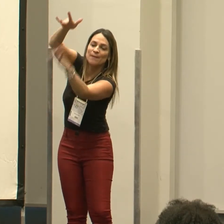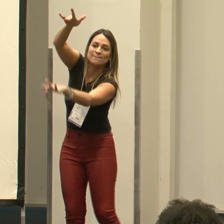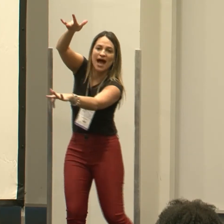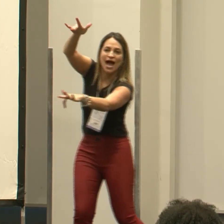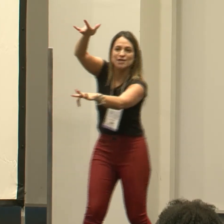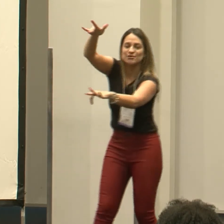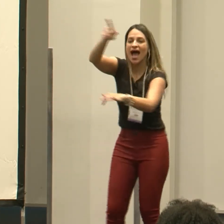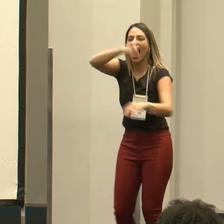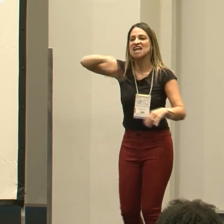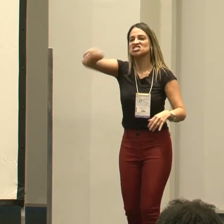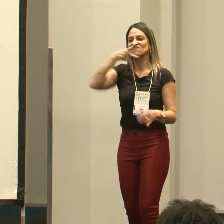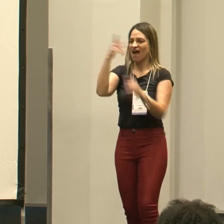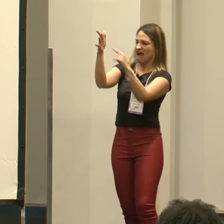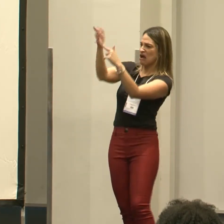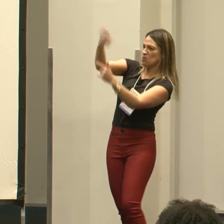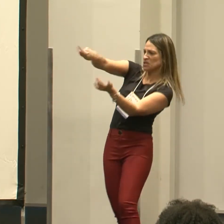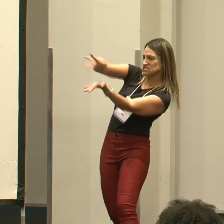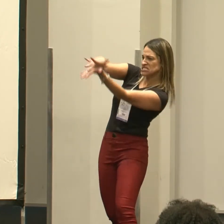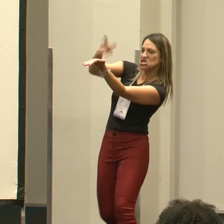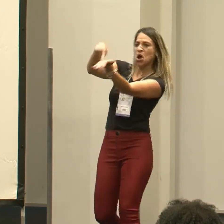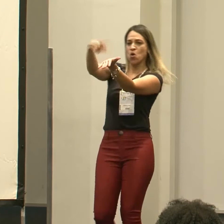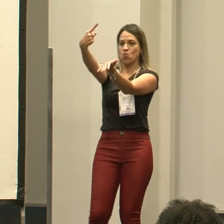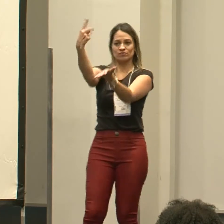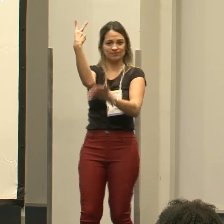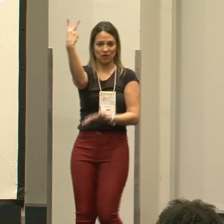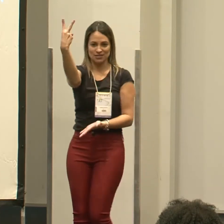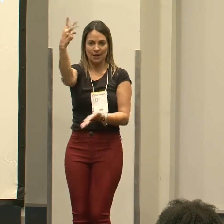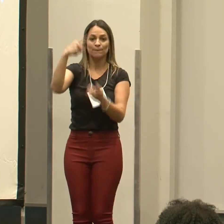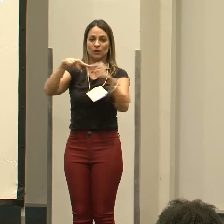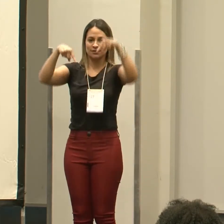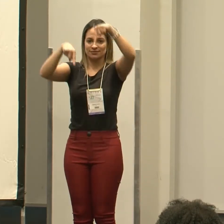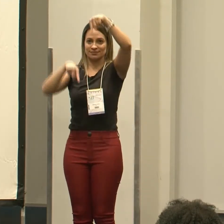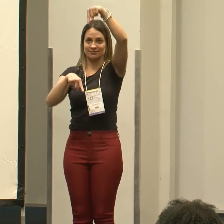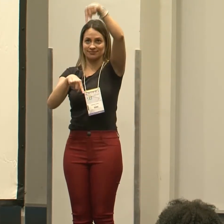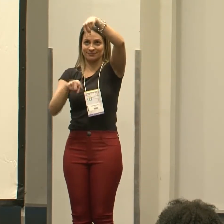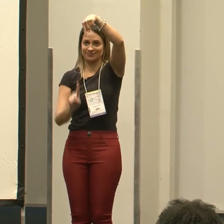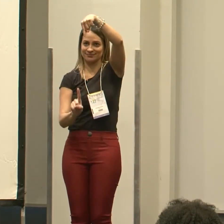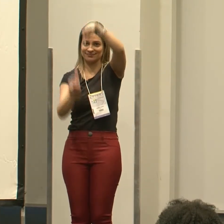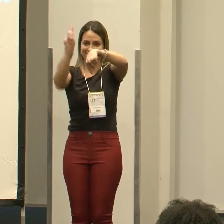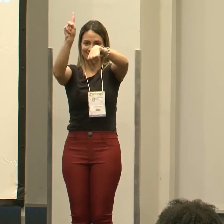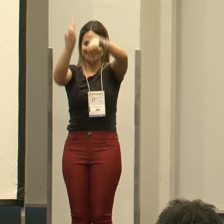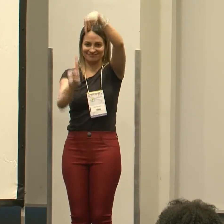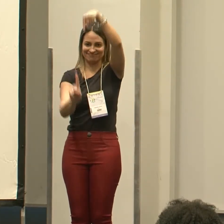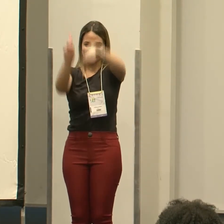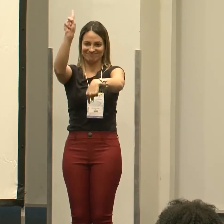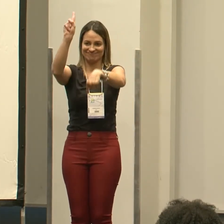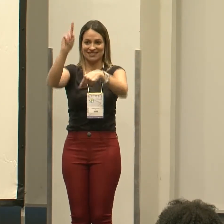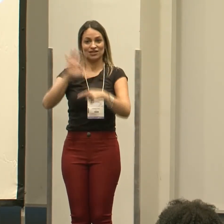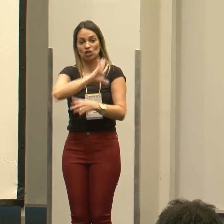São 2 orientações acontecendo ao mesmo tempo. Às vezes fala, não precisa dar só uma. Nada disso, são 2. Cada uma em uma